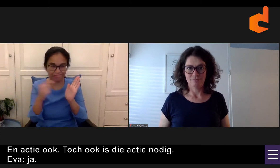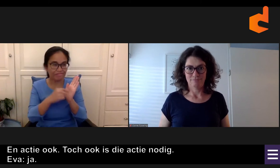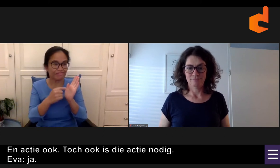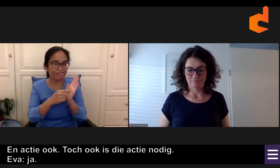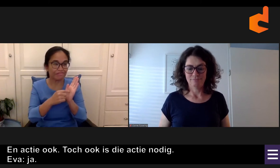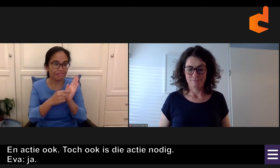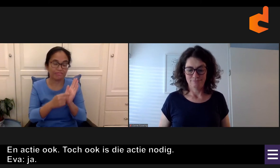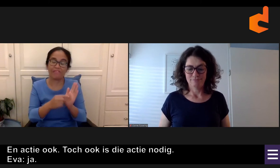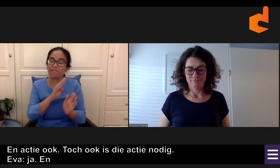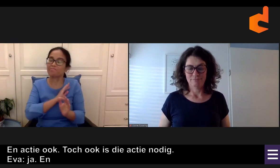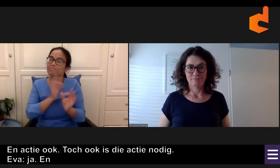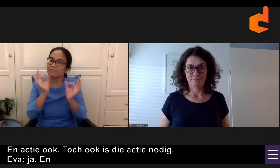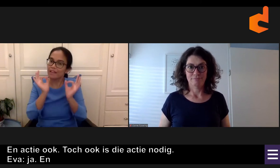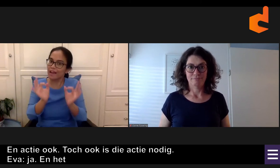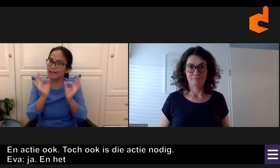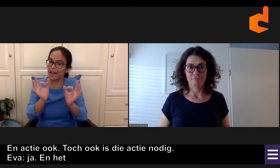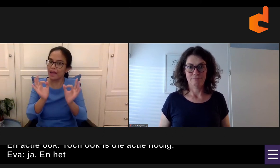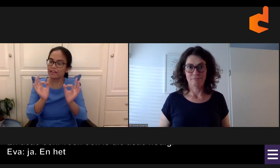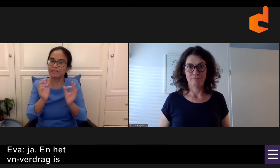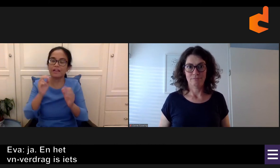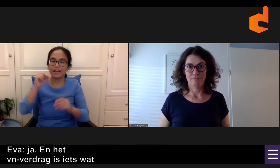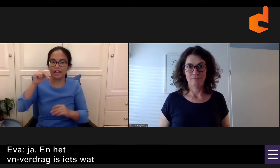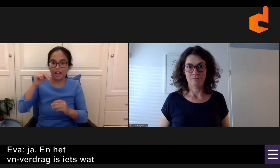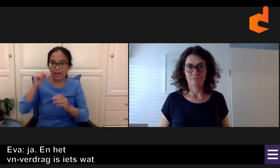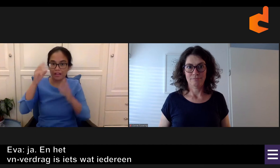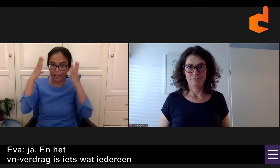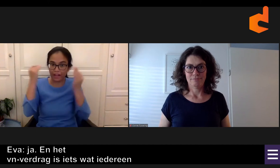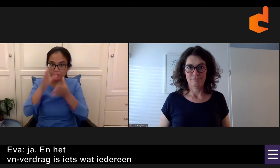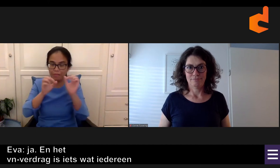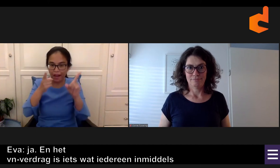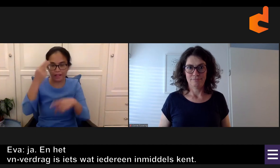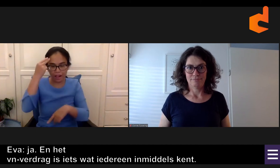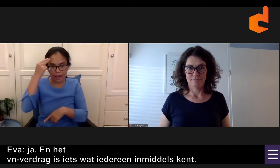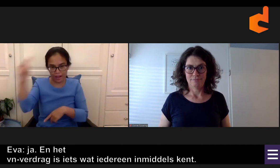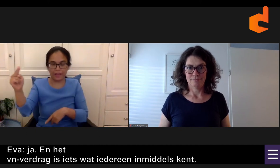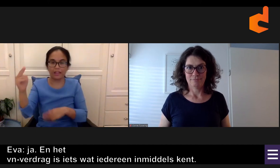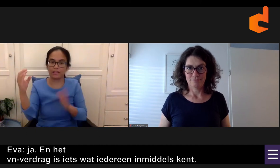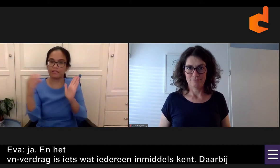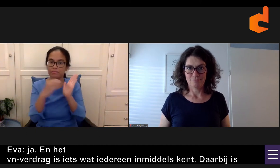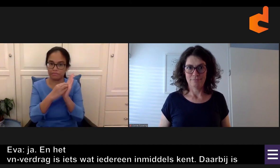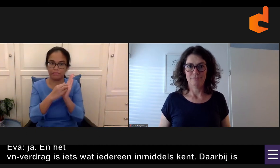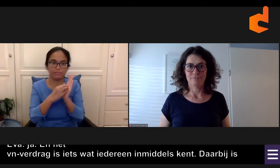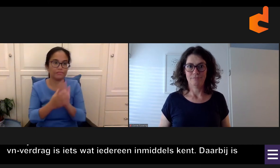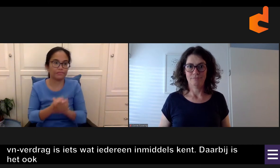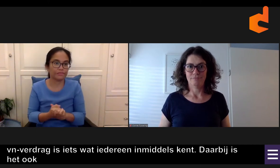En het VN-verdrag is iets wat iedereen inmiddels kent. Daarbij is het ook heel erg goed als het